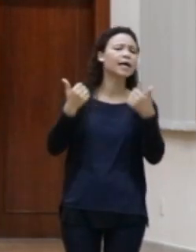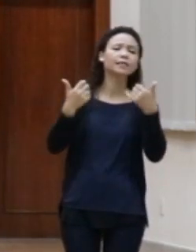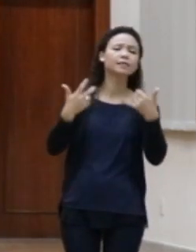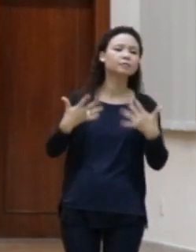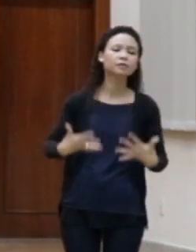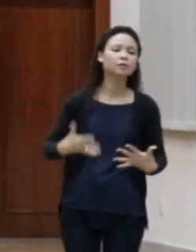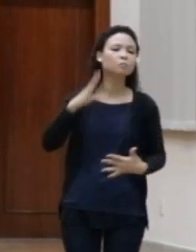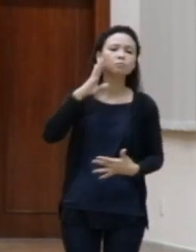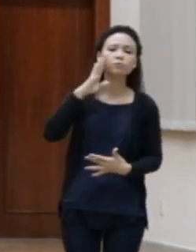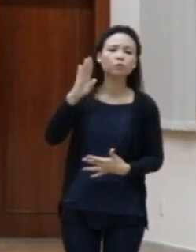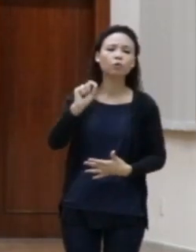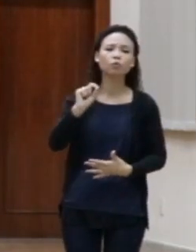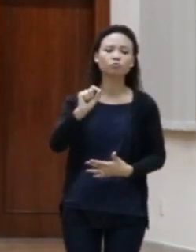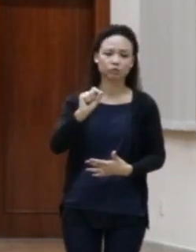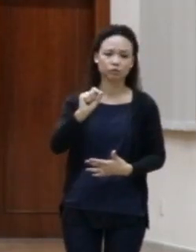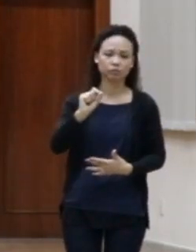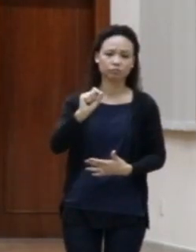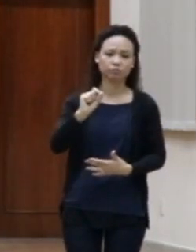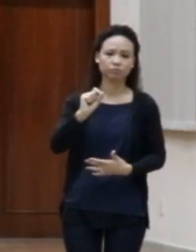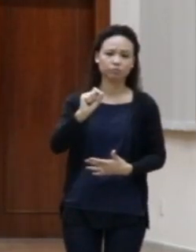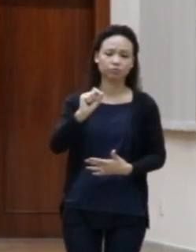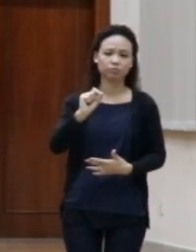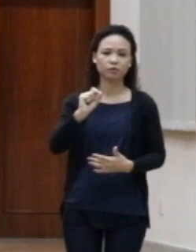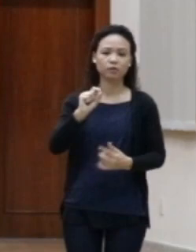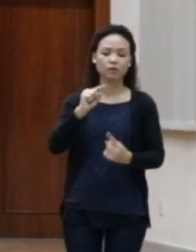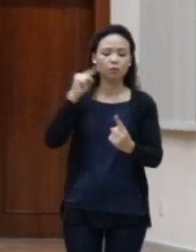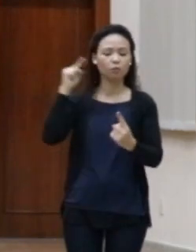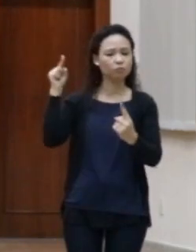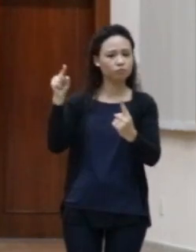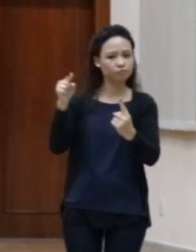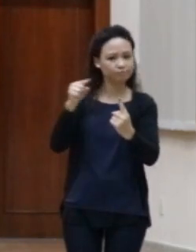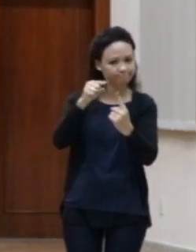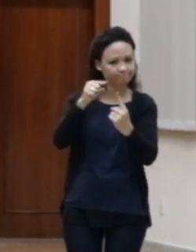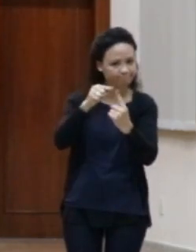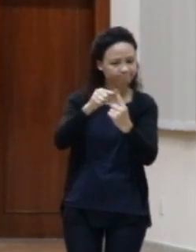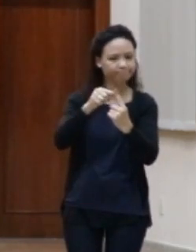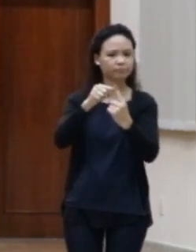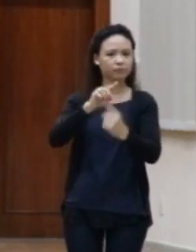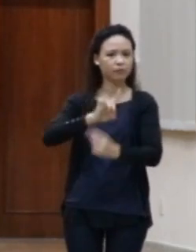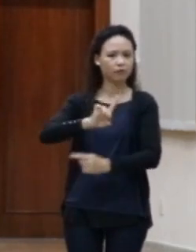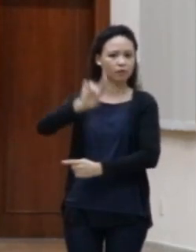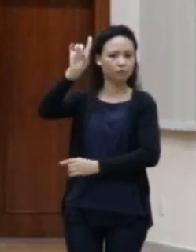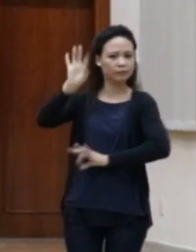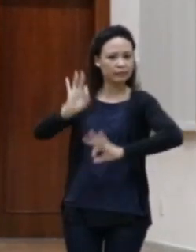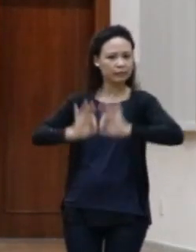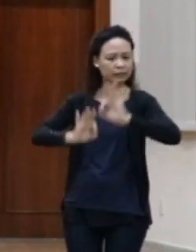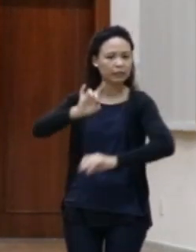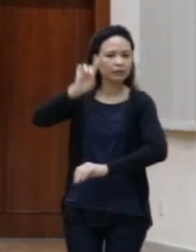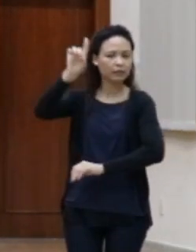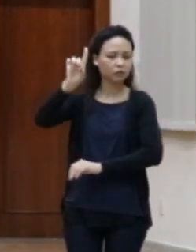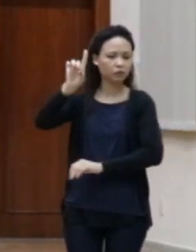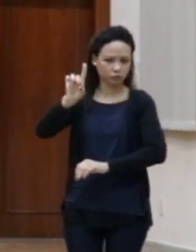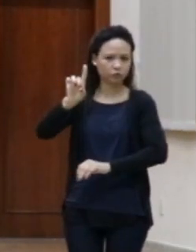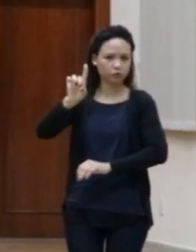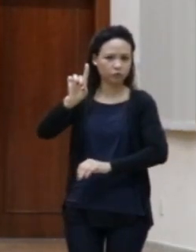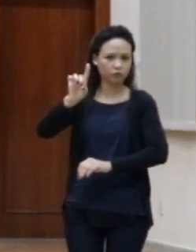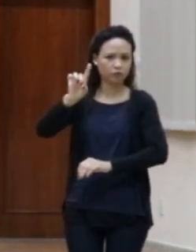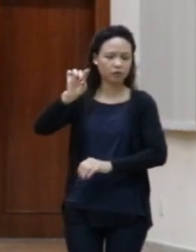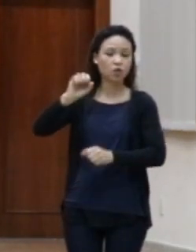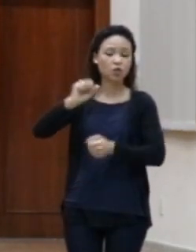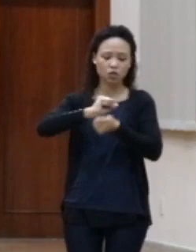cruz, está no seu glorioso propósito, a glória de Deus para a